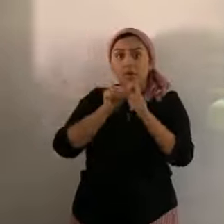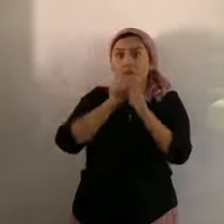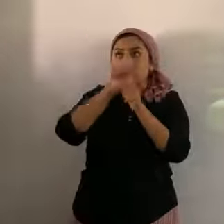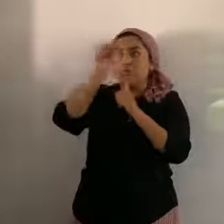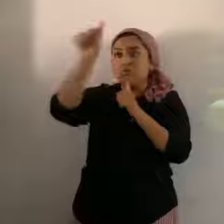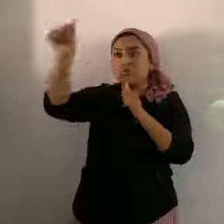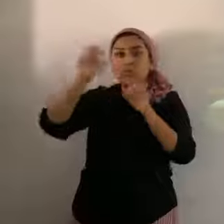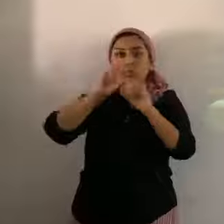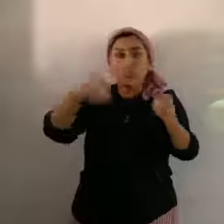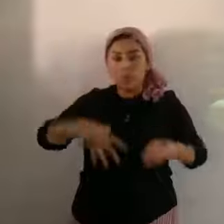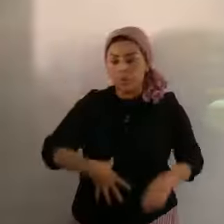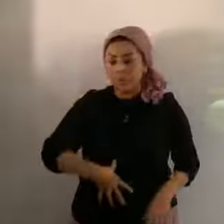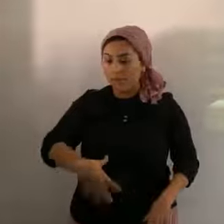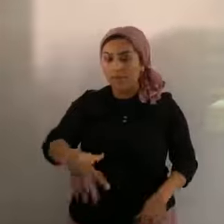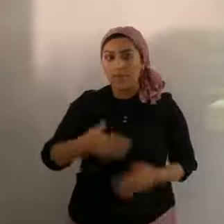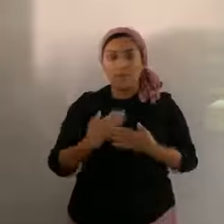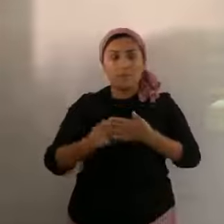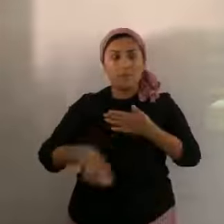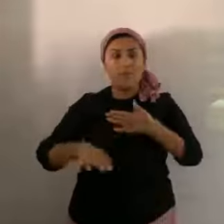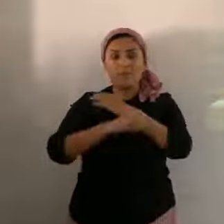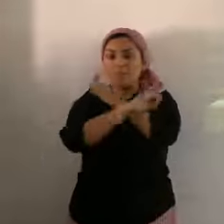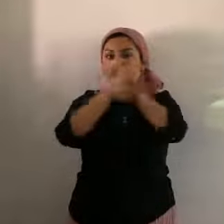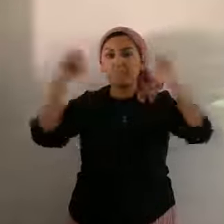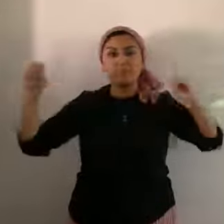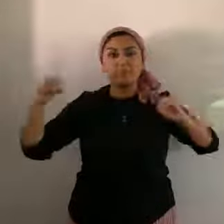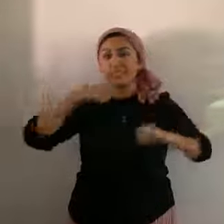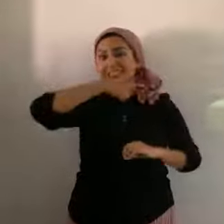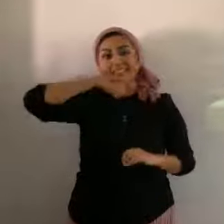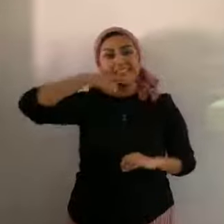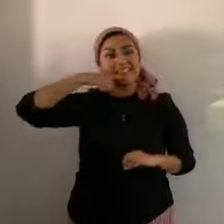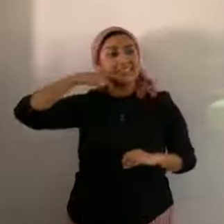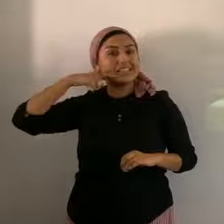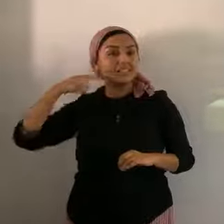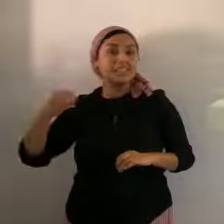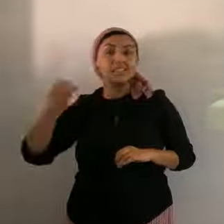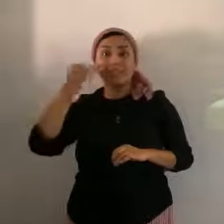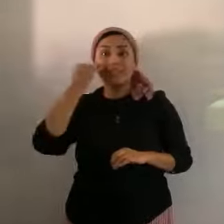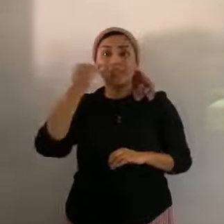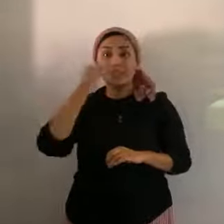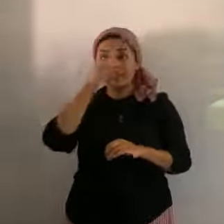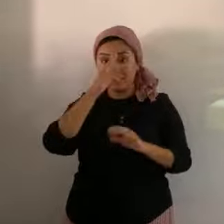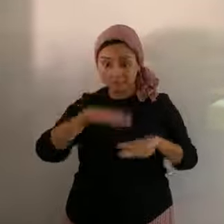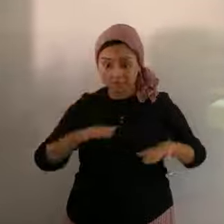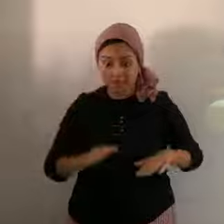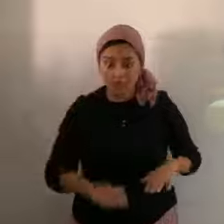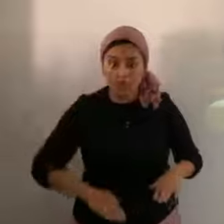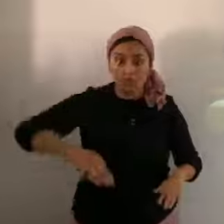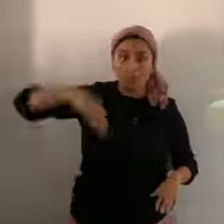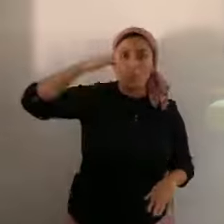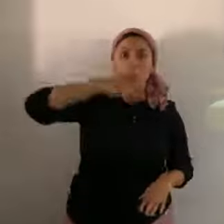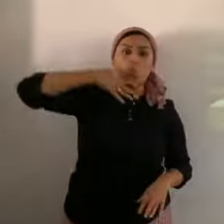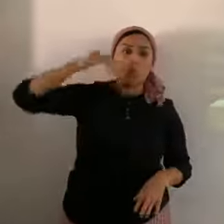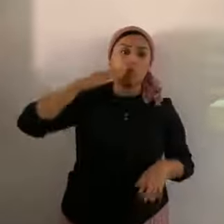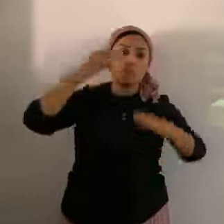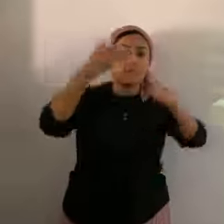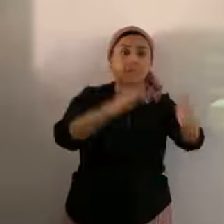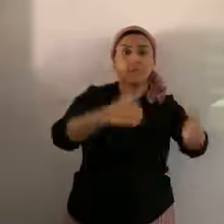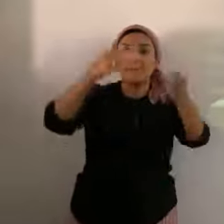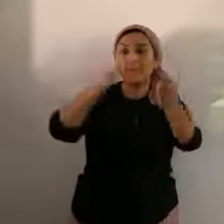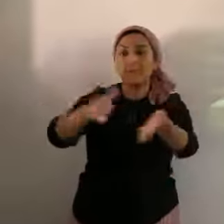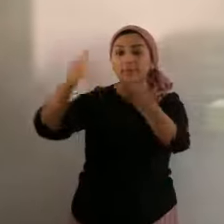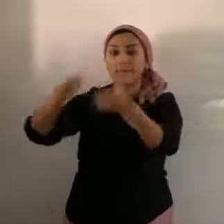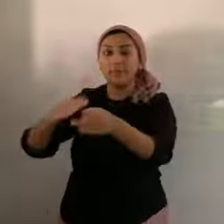nacimientos, ni embarazos, ni concepciones. Y si llegaren a grandes sus hijos, los quitaré de entre los hombres, porque ay de ellos